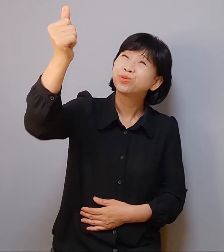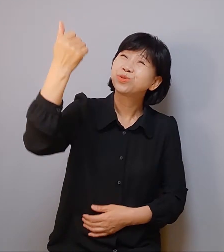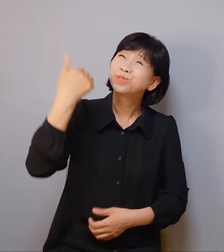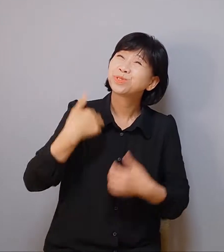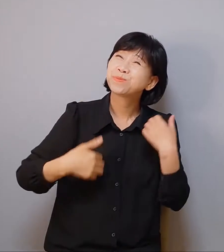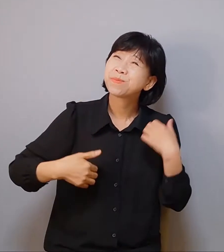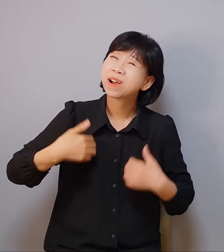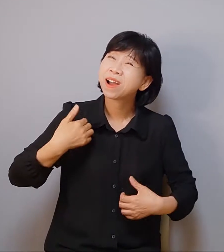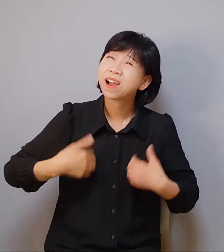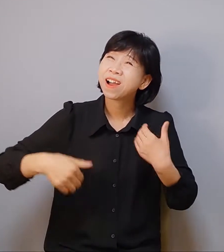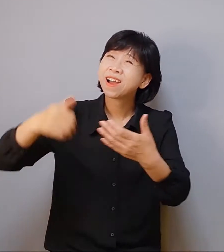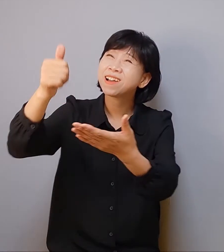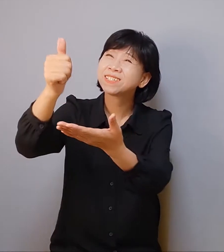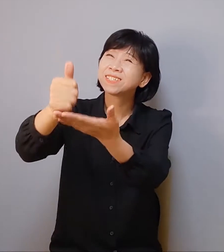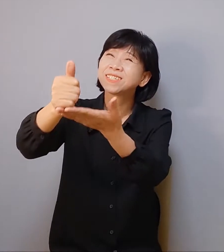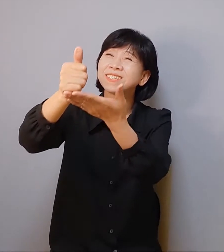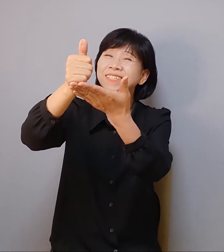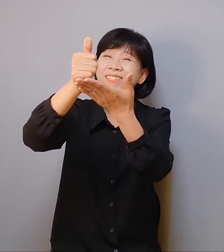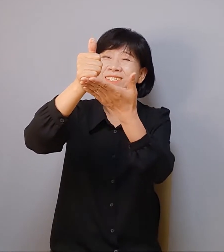주를